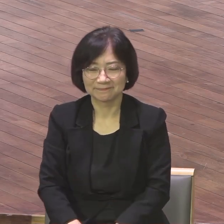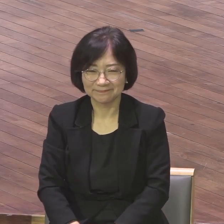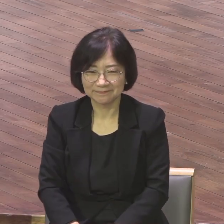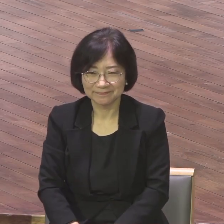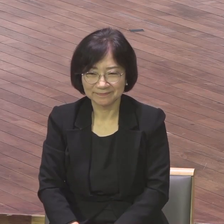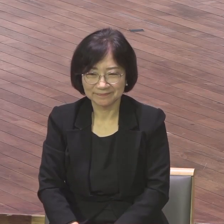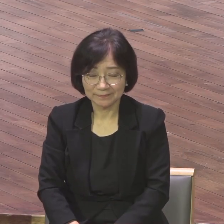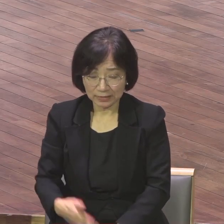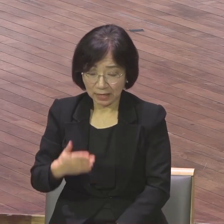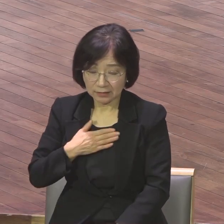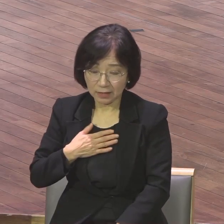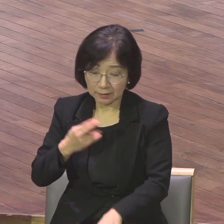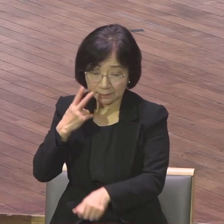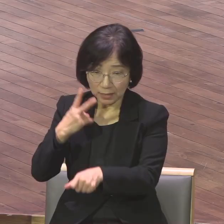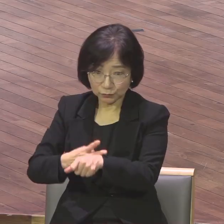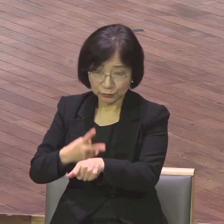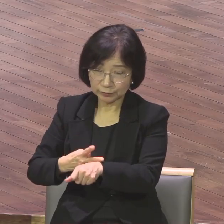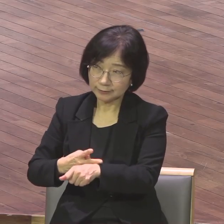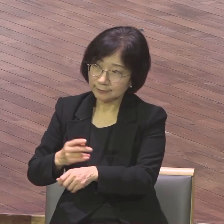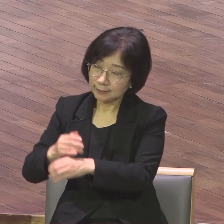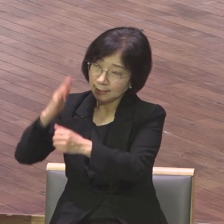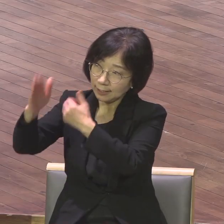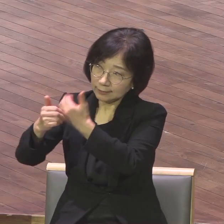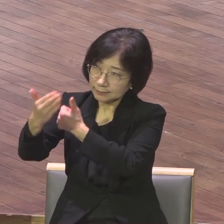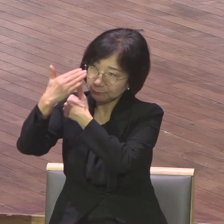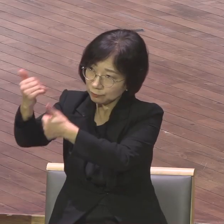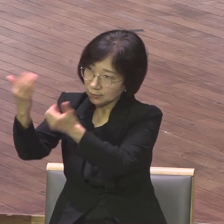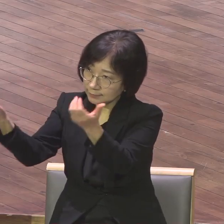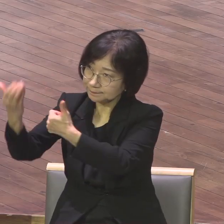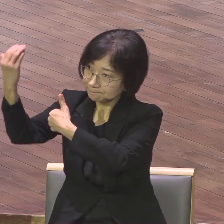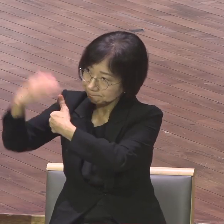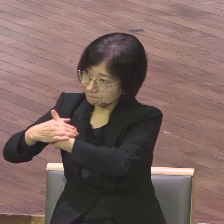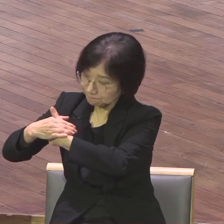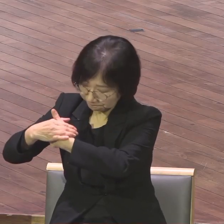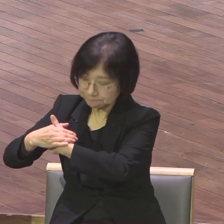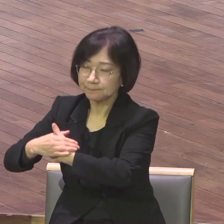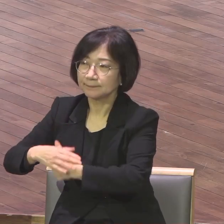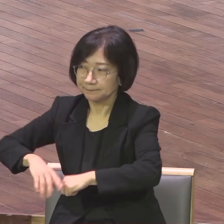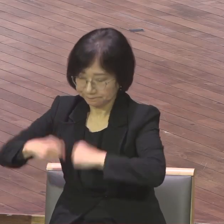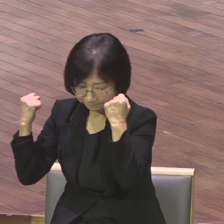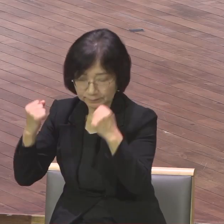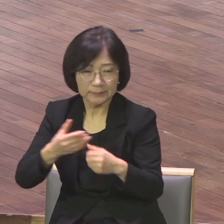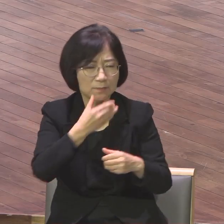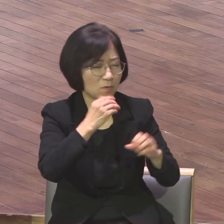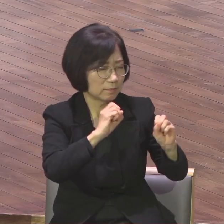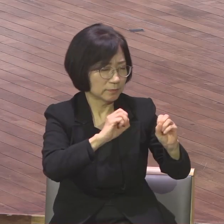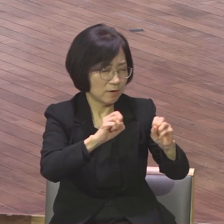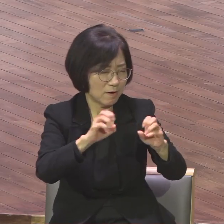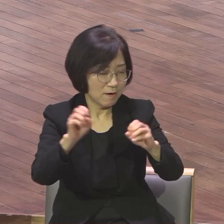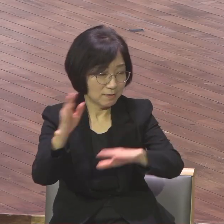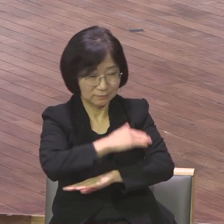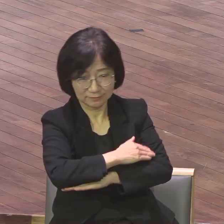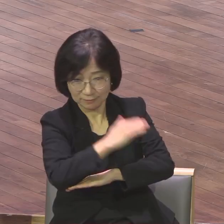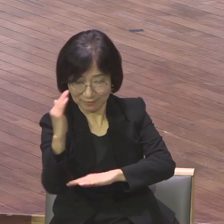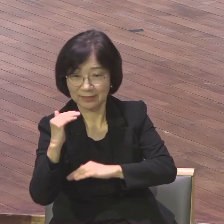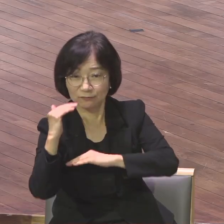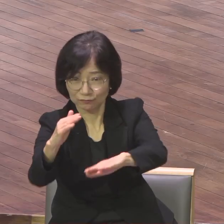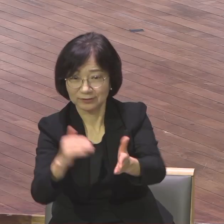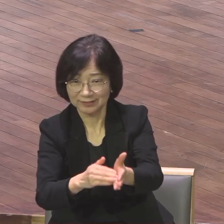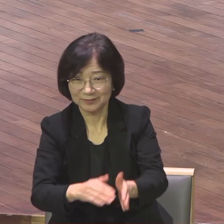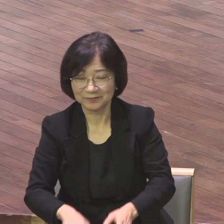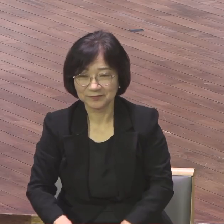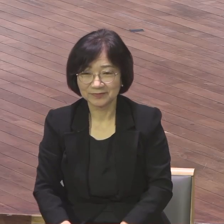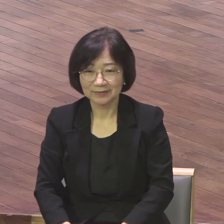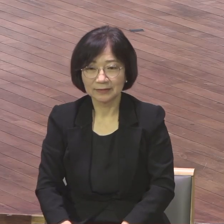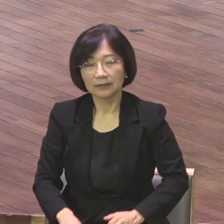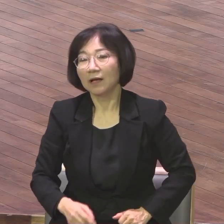자신이 그리스도 사도로서 어떻게 사역을 했는지를 밝히고 있습니다. 우선적으로 자신이